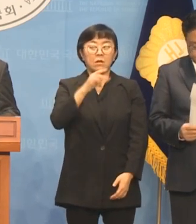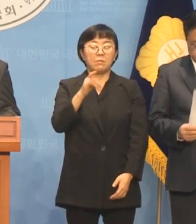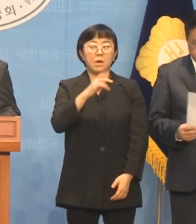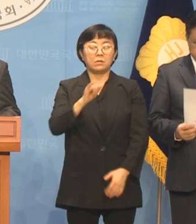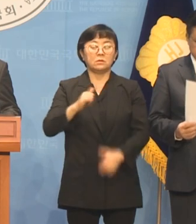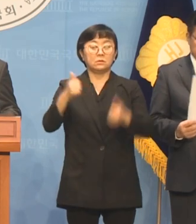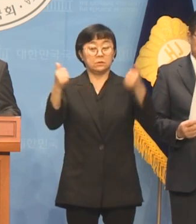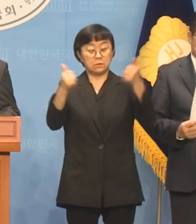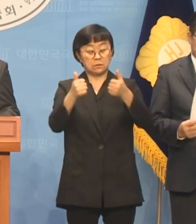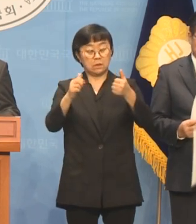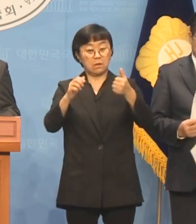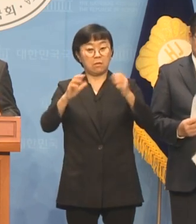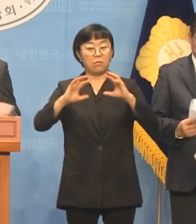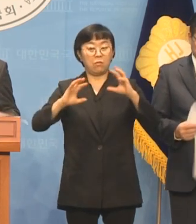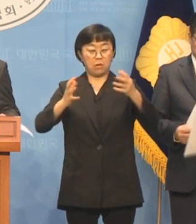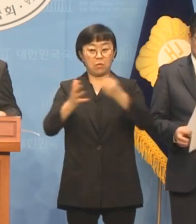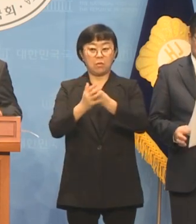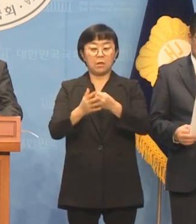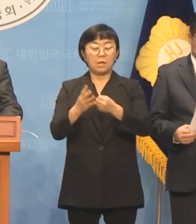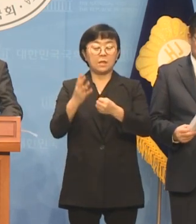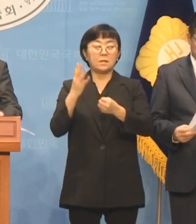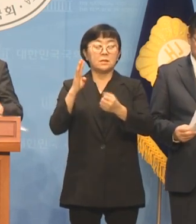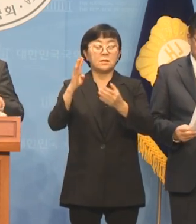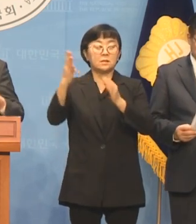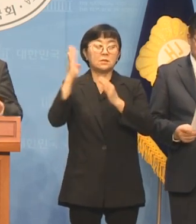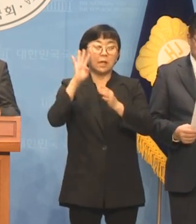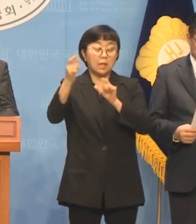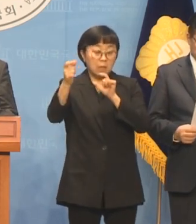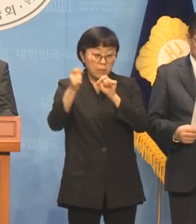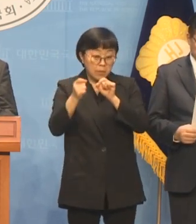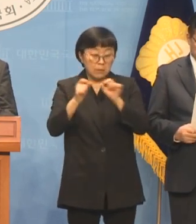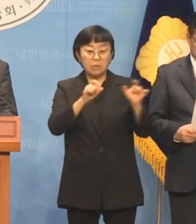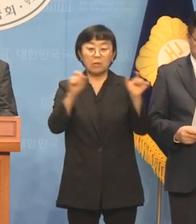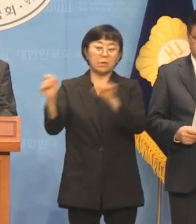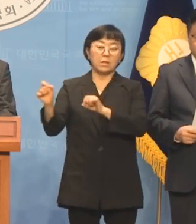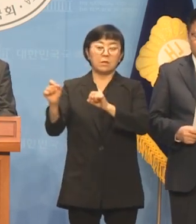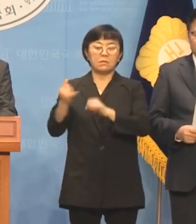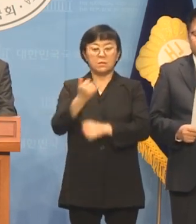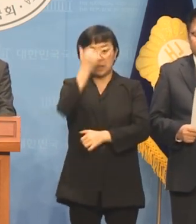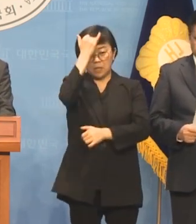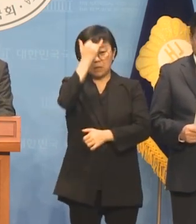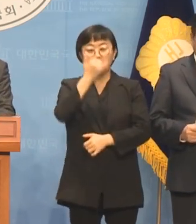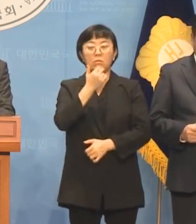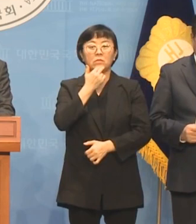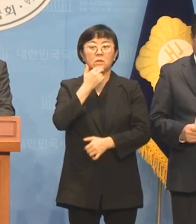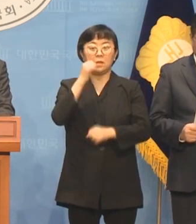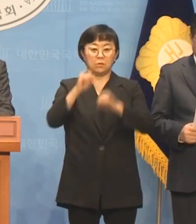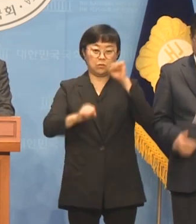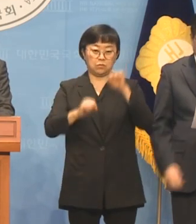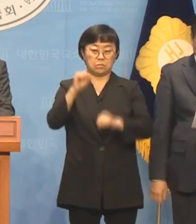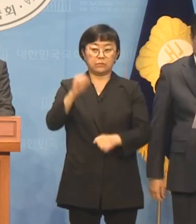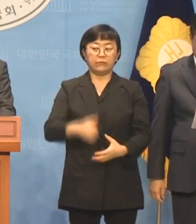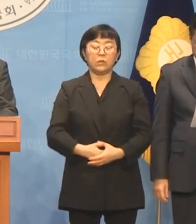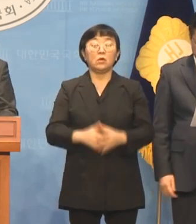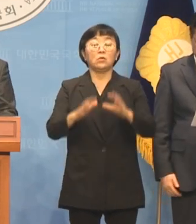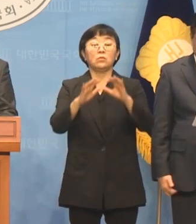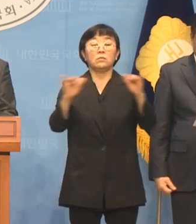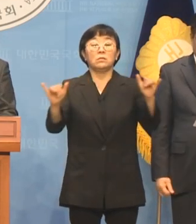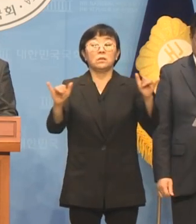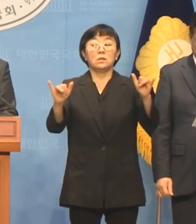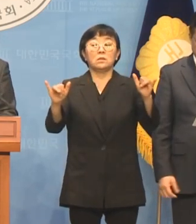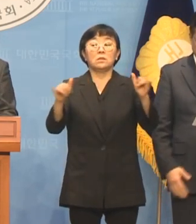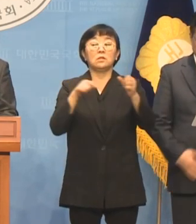정상 외교를 불과 나흘 전에 연기하는 결례를 저질렀습니다. 국민은